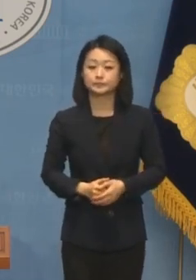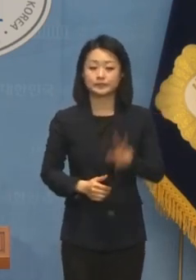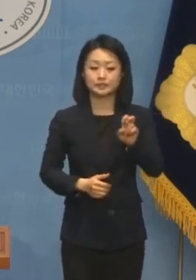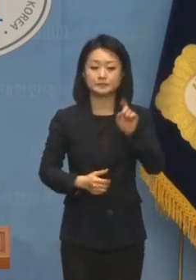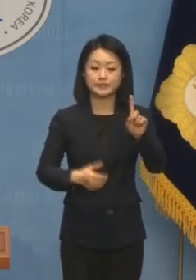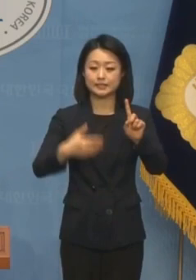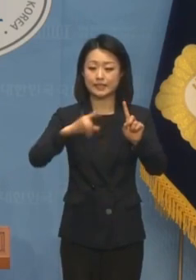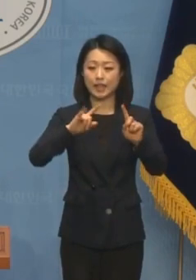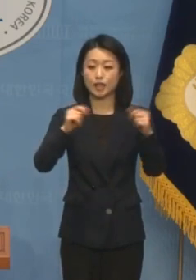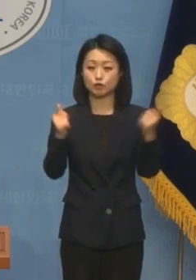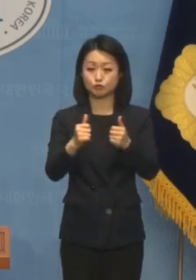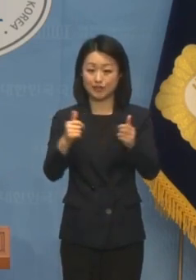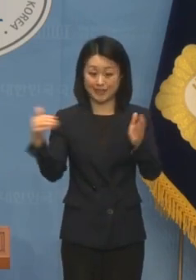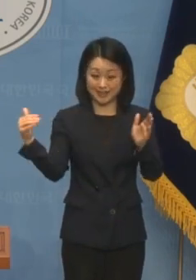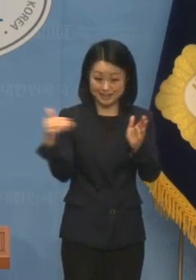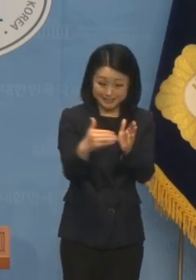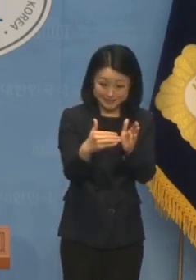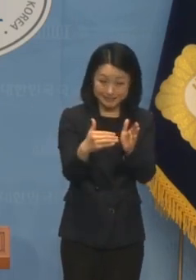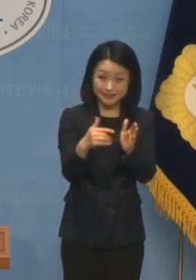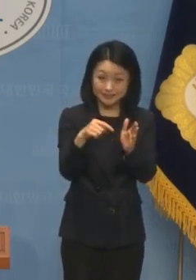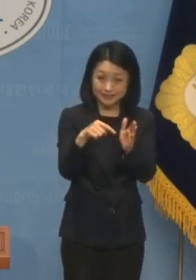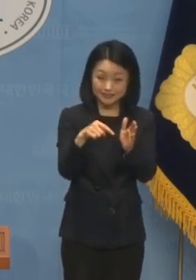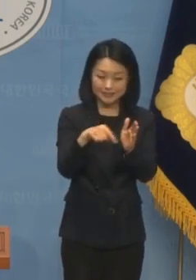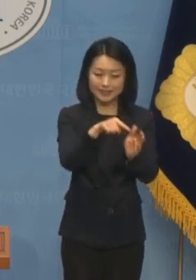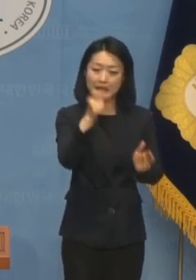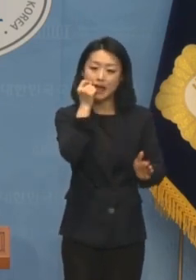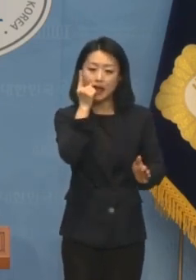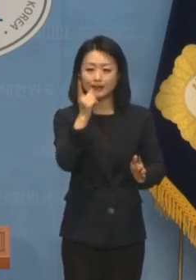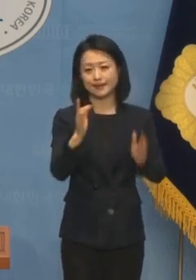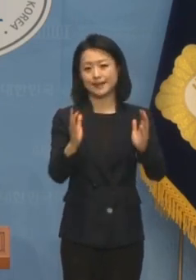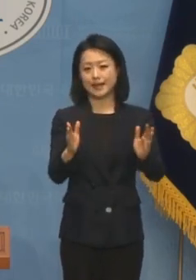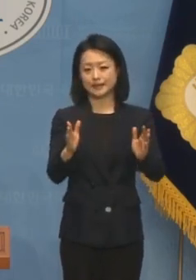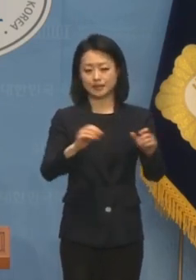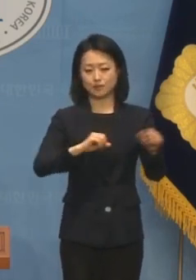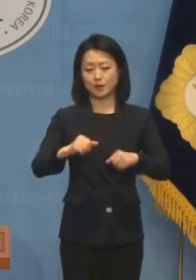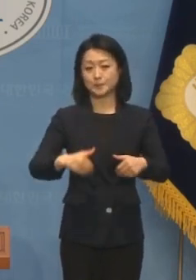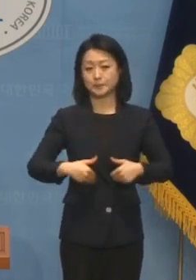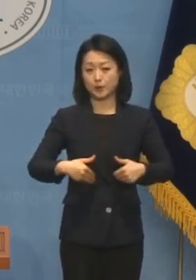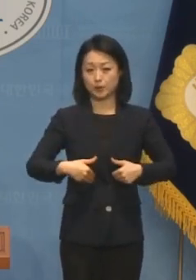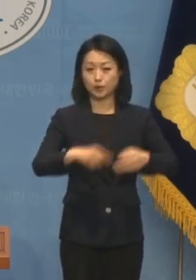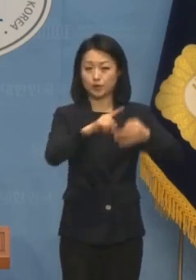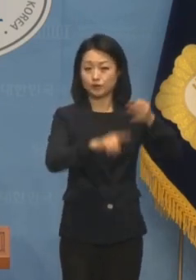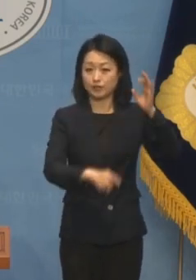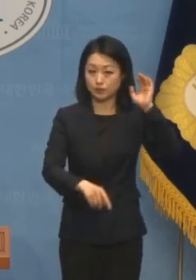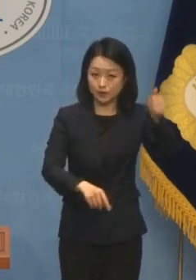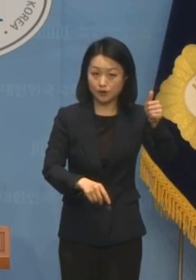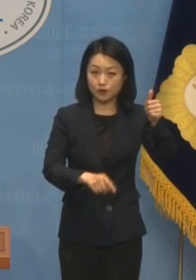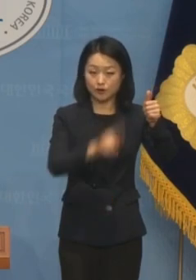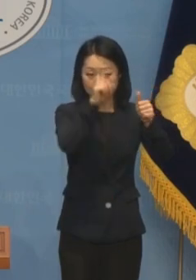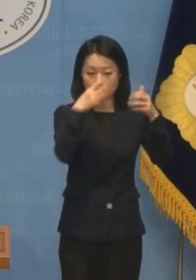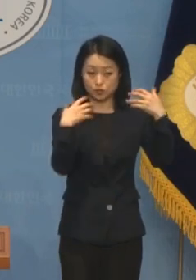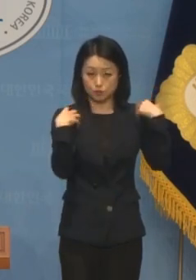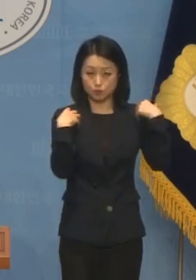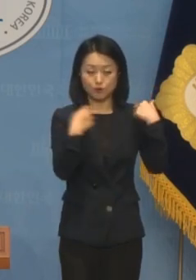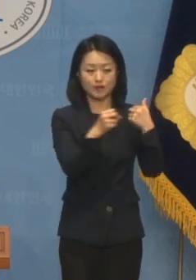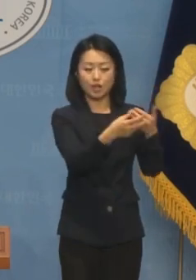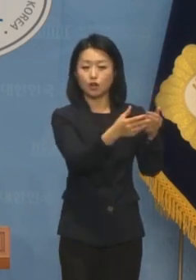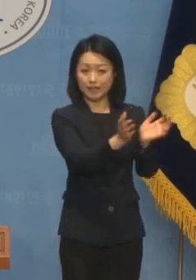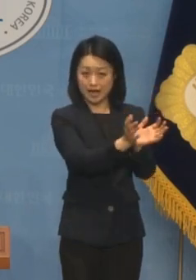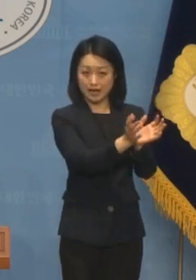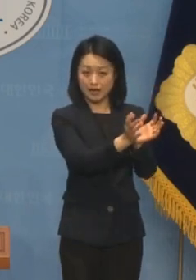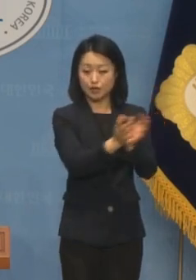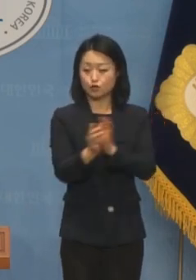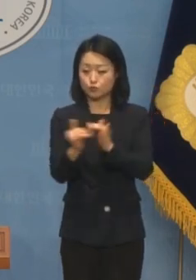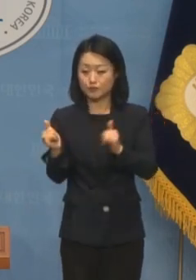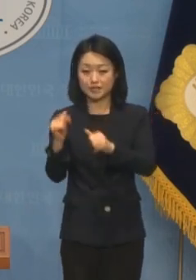21대 국회가 종료까지 남은 시간은 충분합니다. 윤석열 대통령과 정부 여당이 국민의